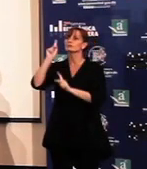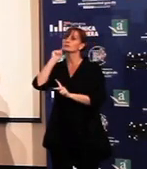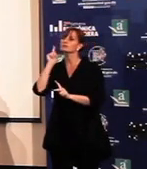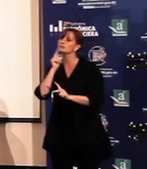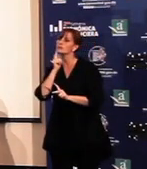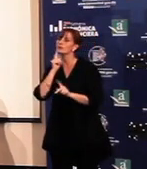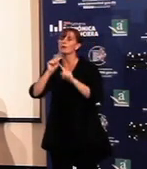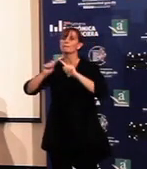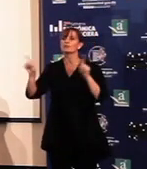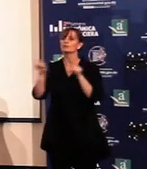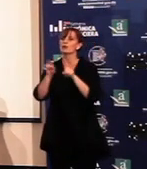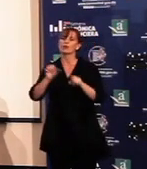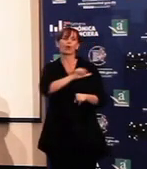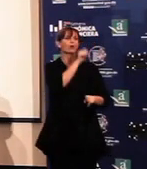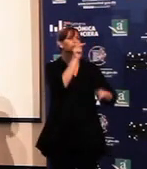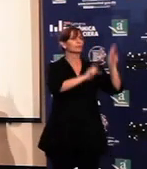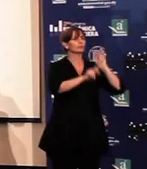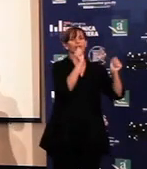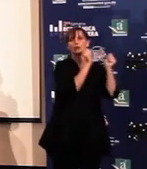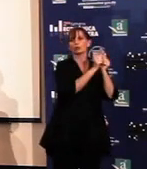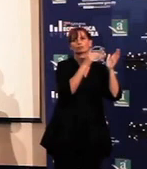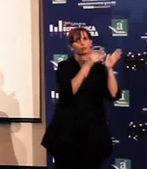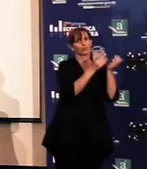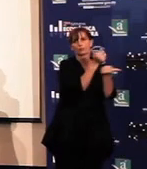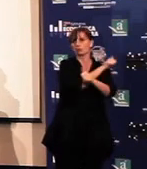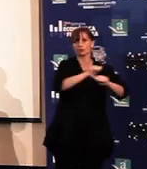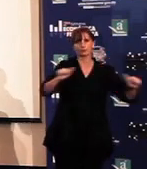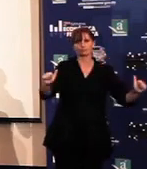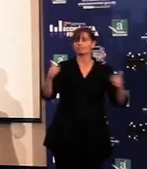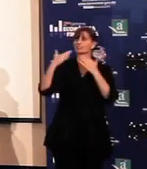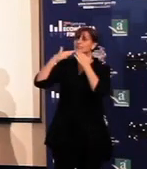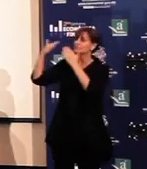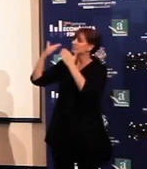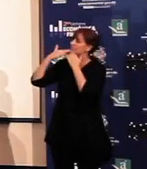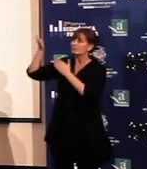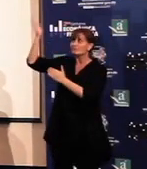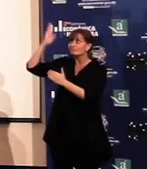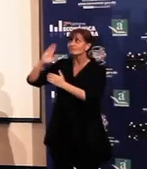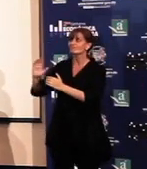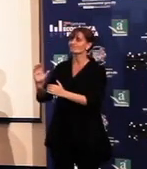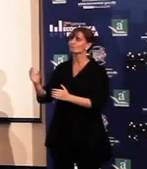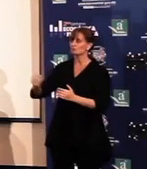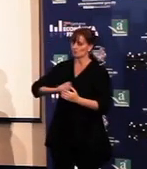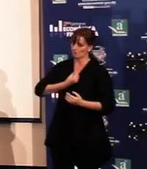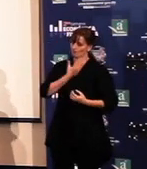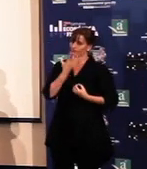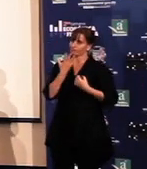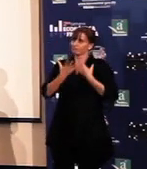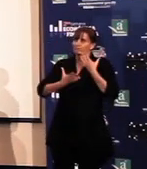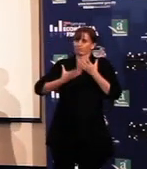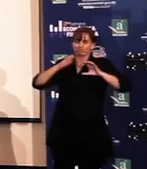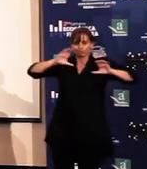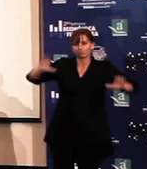tipo de discapacidad gracias a Dios por darnos la pasión de cada día nosotros trabajar con la